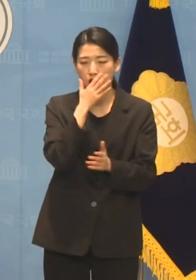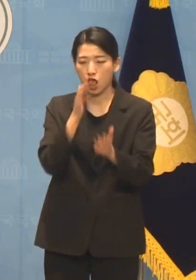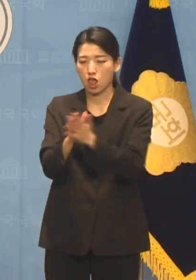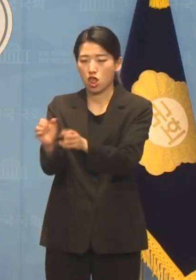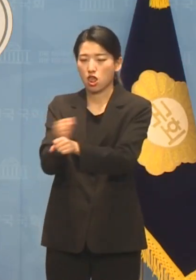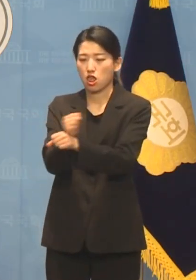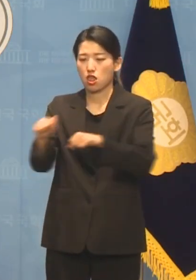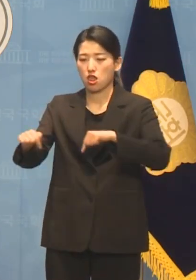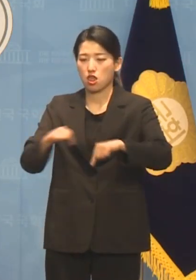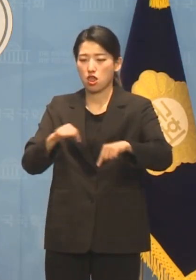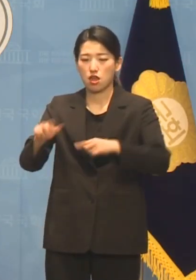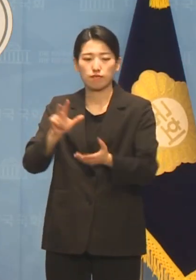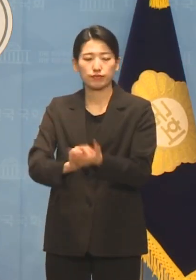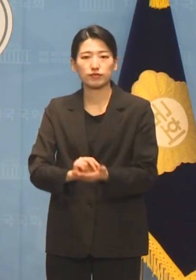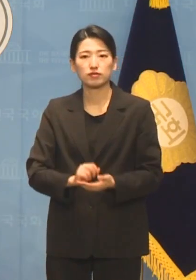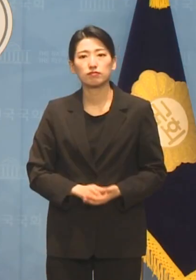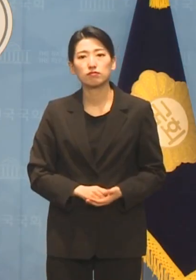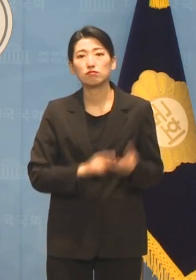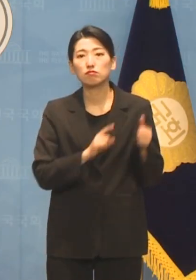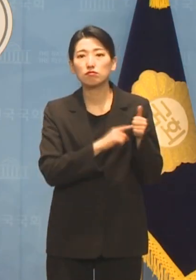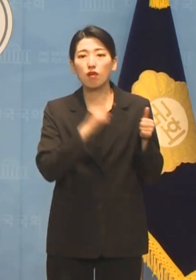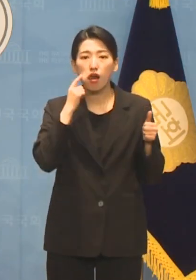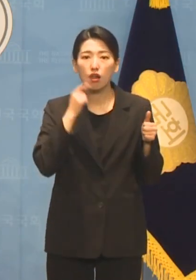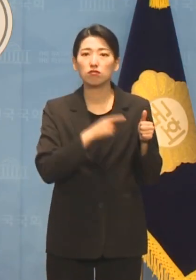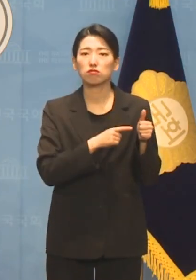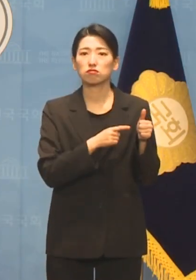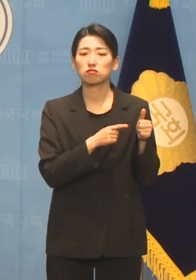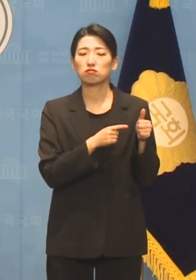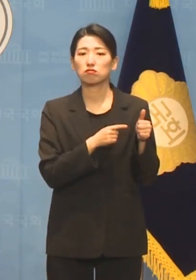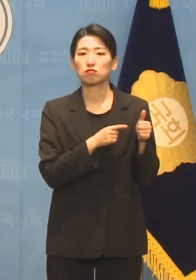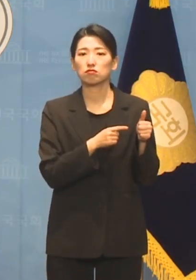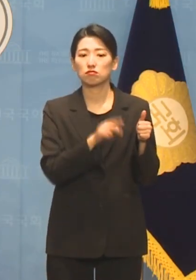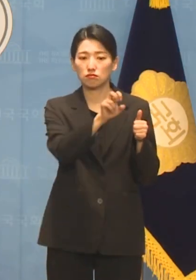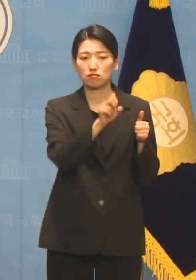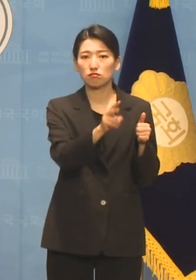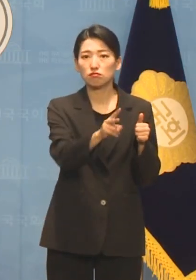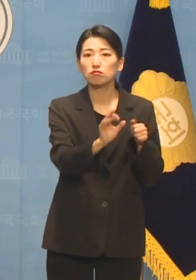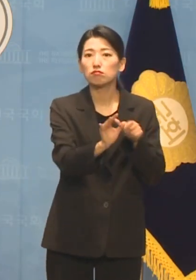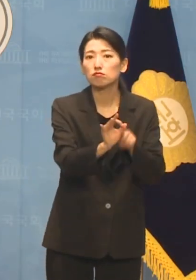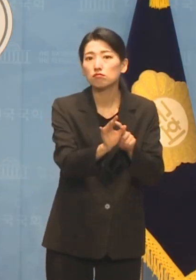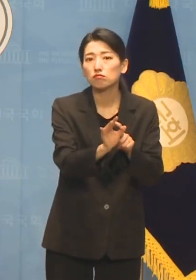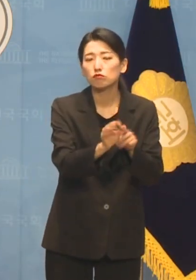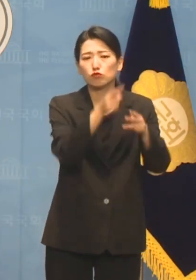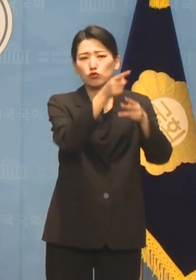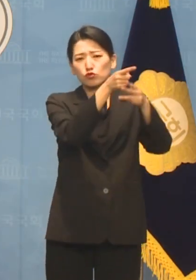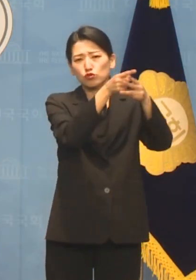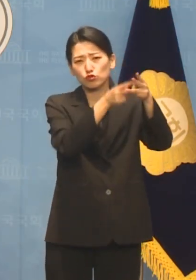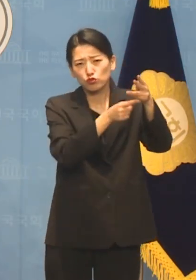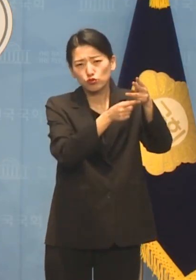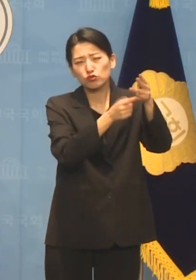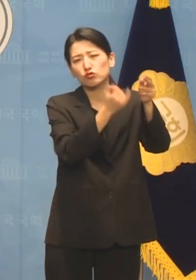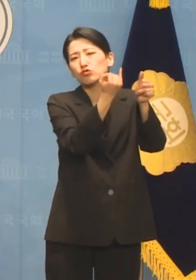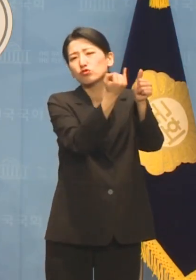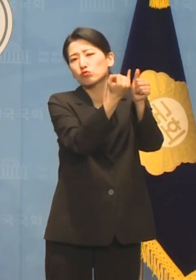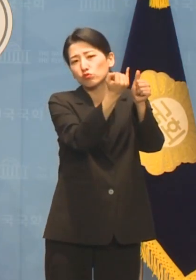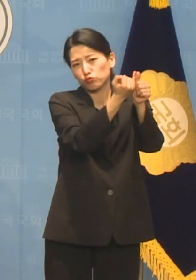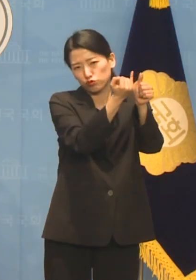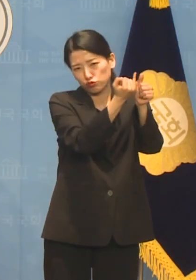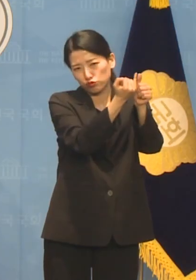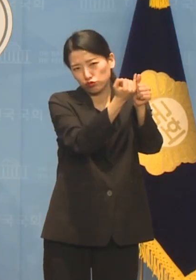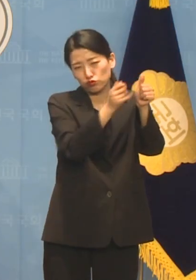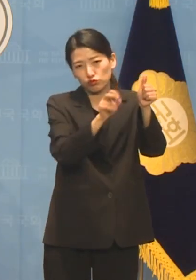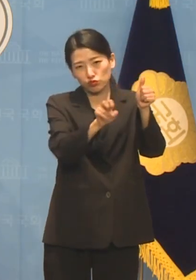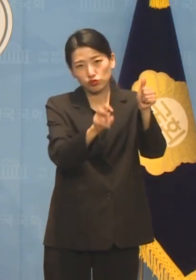했습니다. 터무니없는 새빨간 거짓말입니다. 그동안 명태균 씨는 윤석열 대통령과 김건희 그리고 명태균 씨